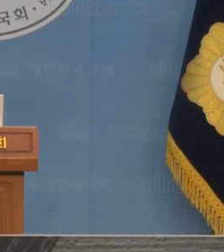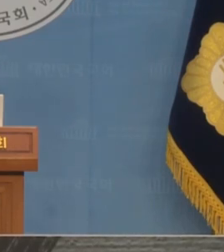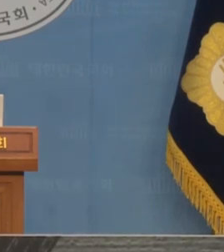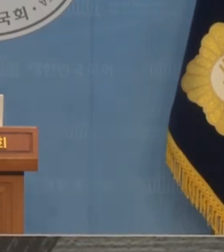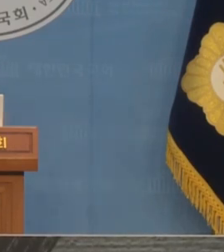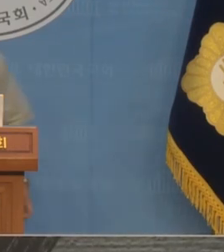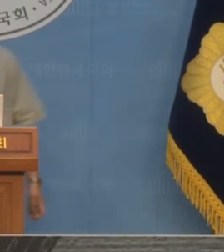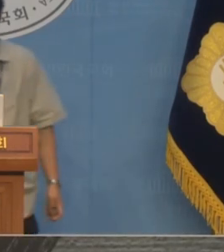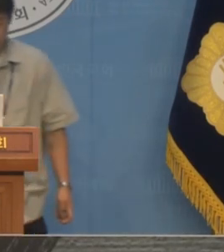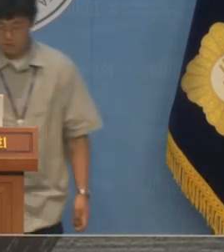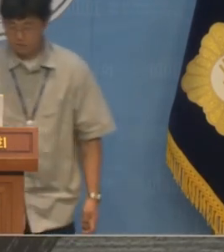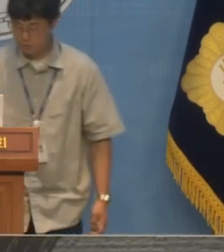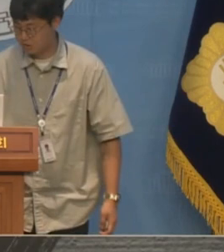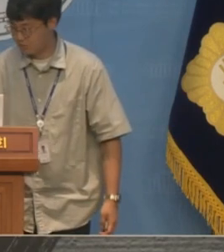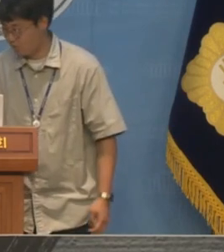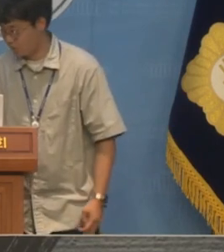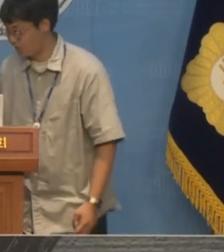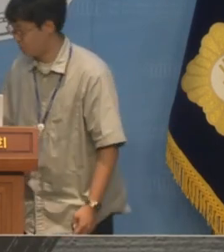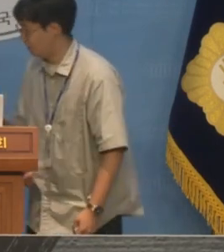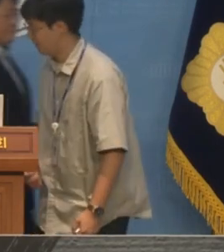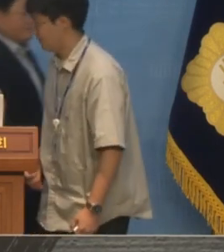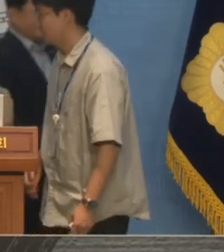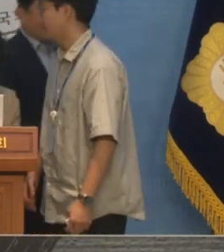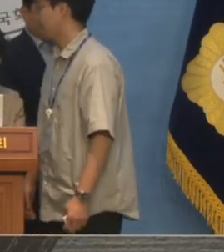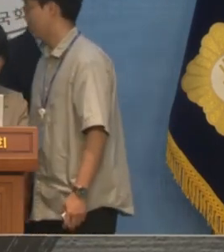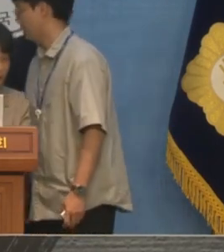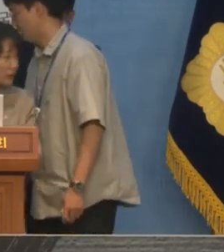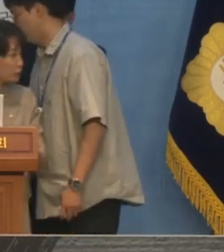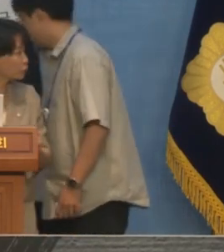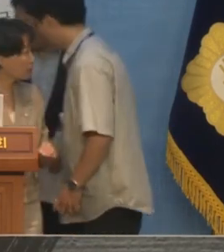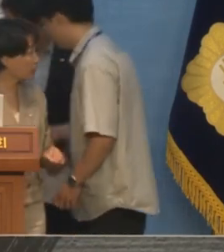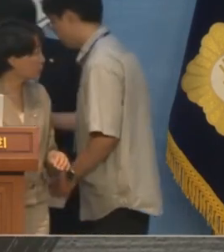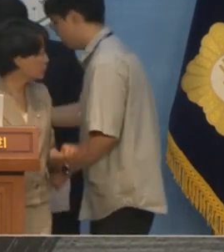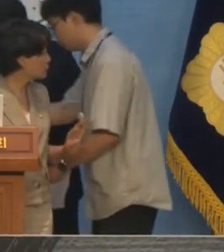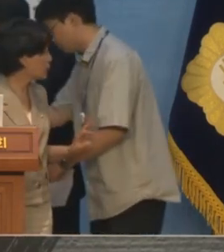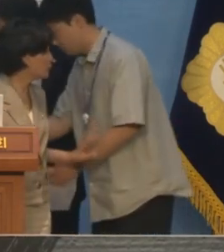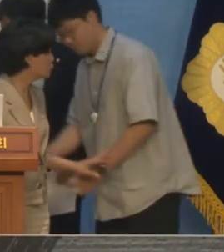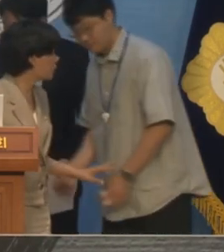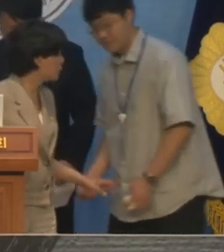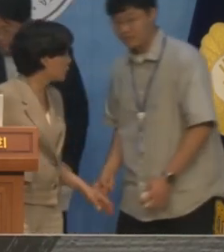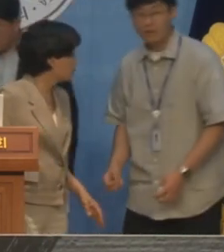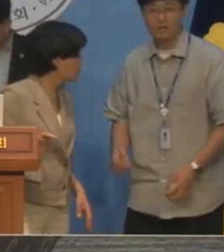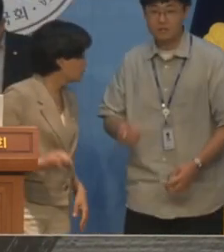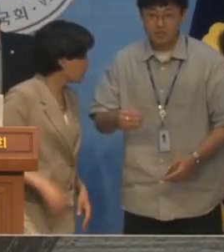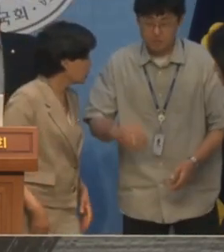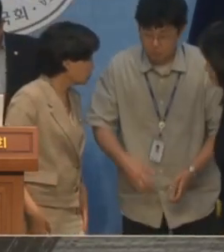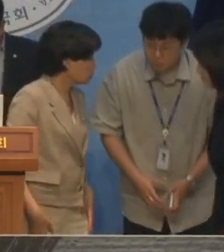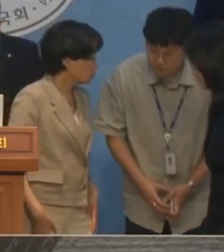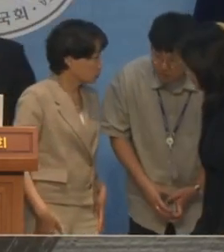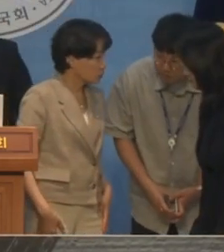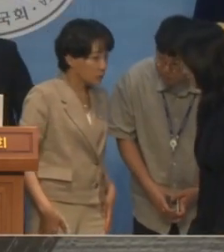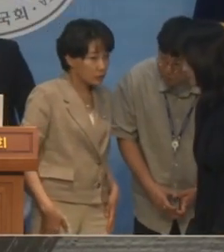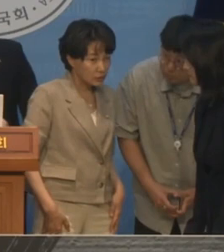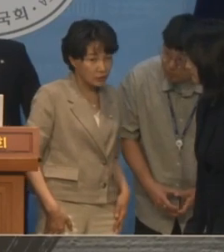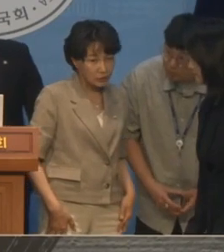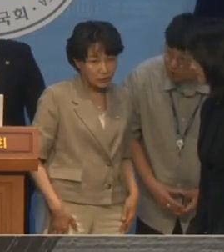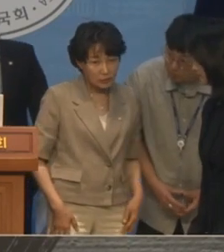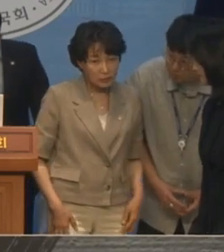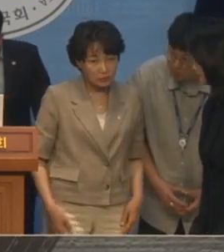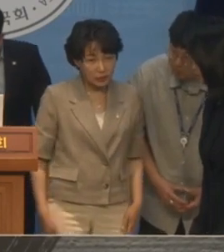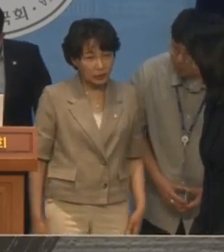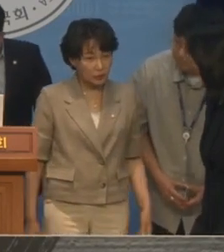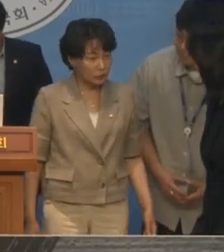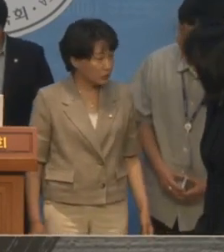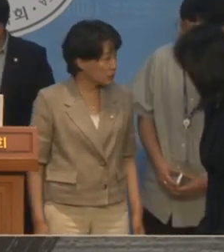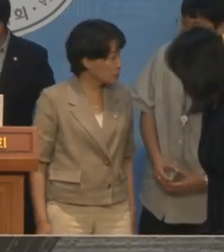컴퓨터 설치되어 있고 마이크도 지금 나오고 있습니다. 아, 이 사인은 누구예요? 아무데나 사인은 서울장치 이쪽에 앉으시면 되죠.